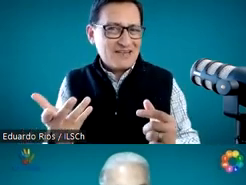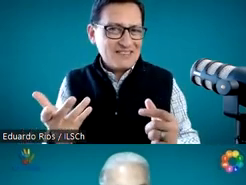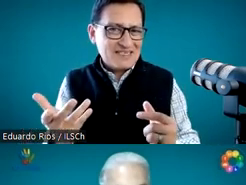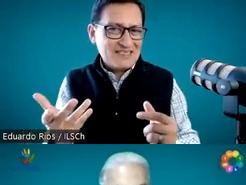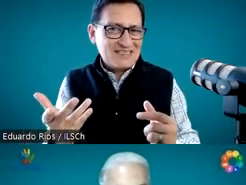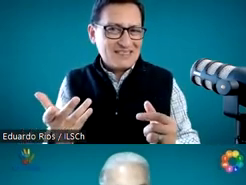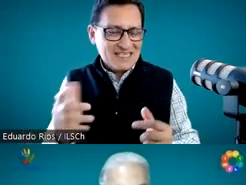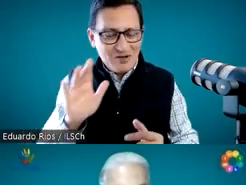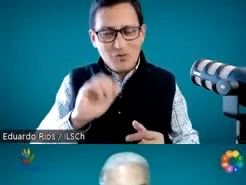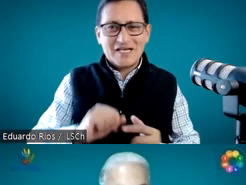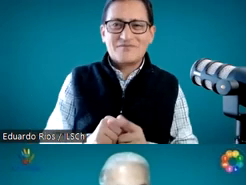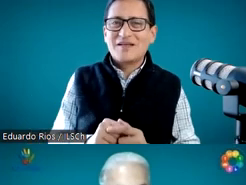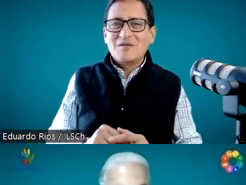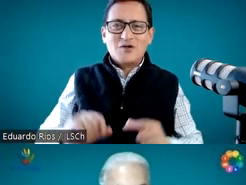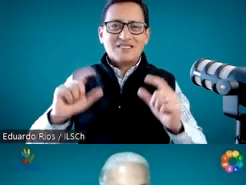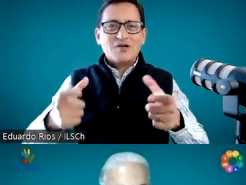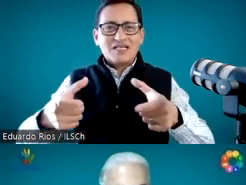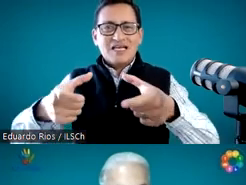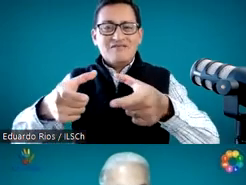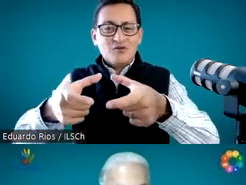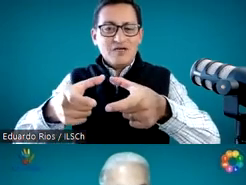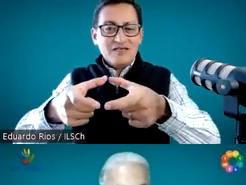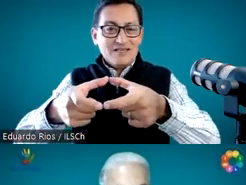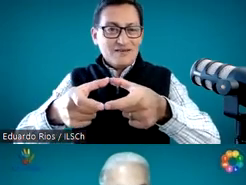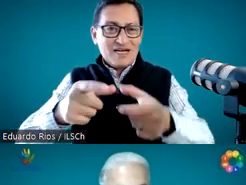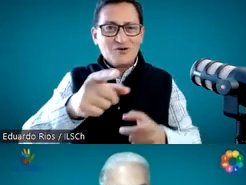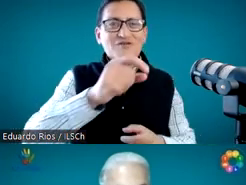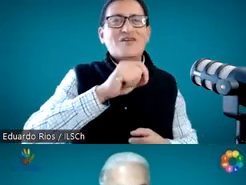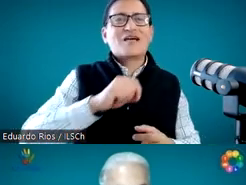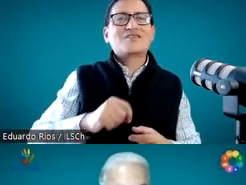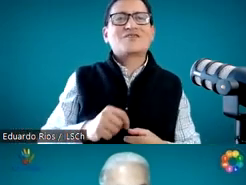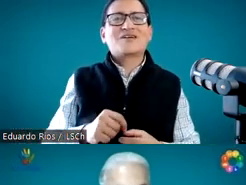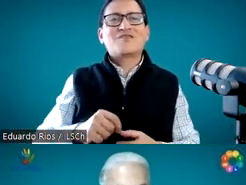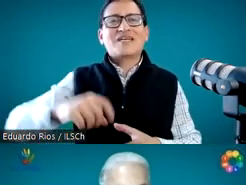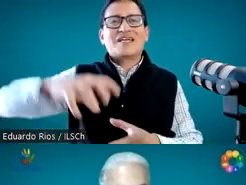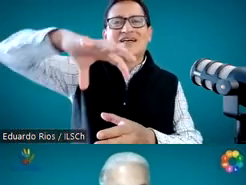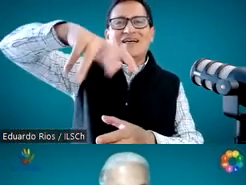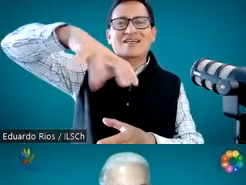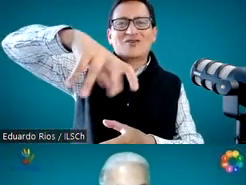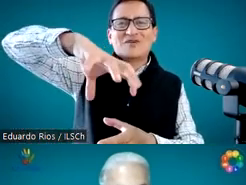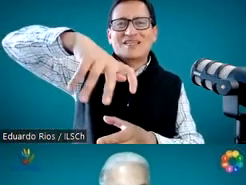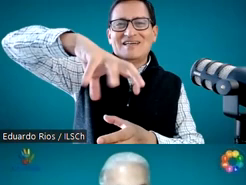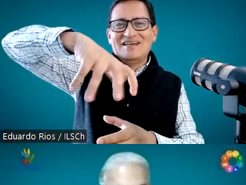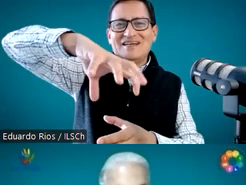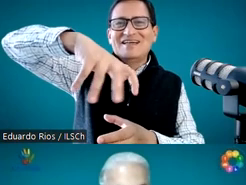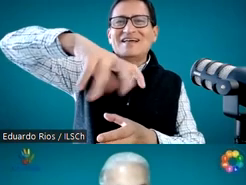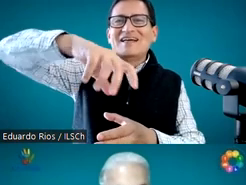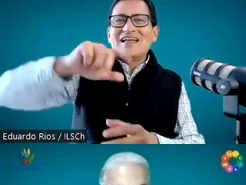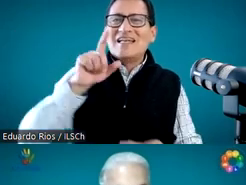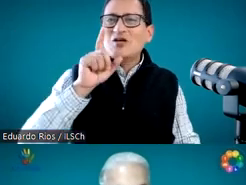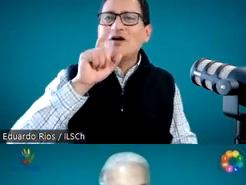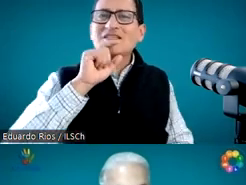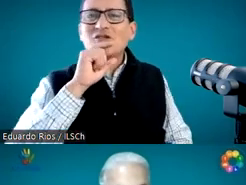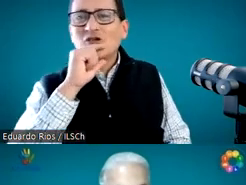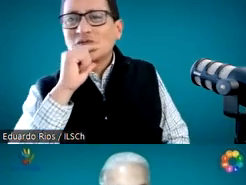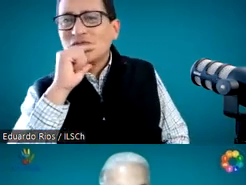la diferencia? Ya lo vamos a explicar. Pero ya sabemos que tiene la forma. Ah, muy bien lo que hizo Corina, ¿no? Hizo como que está,